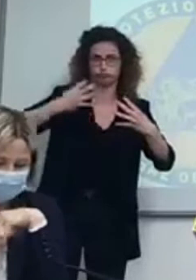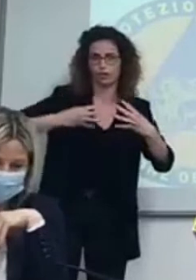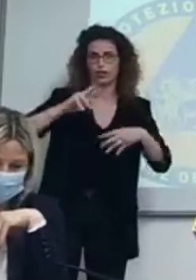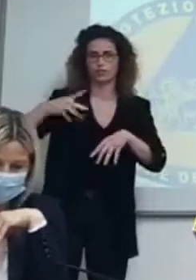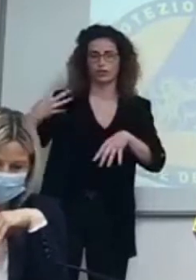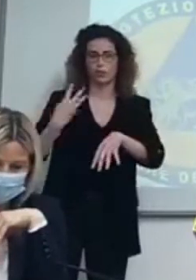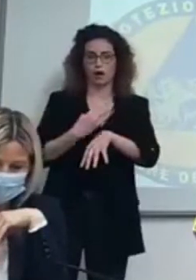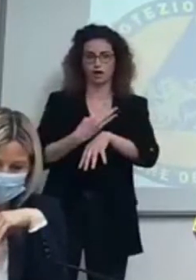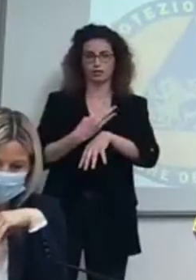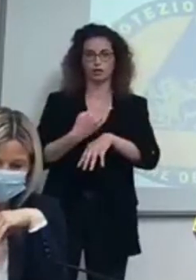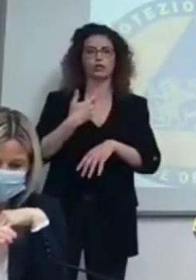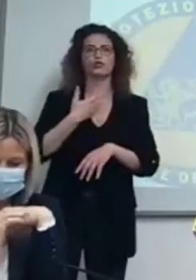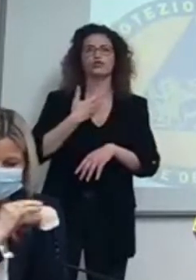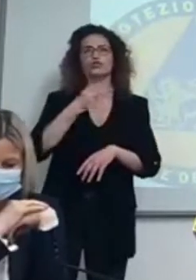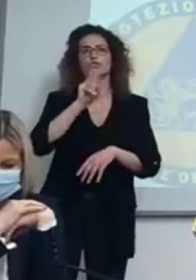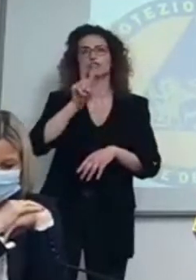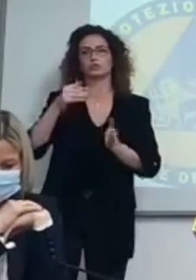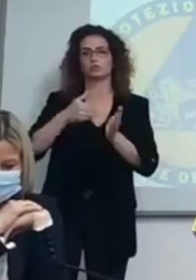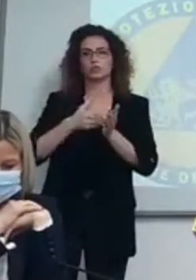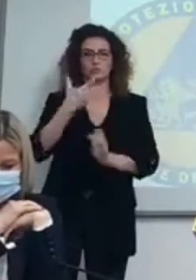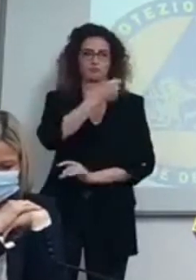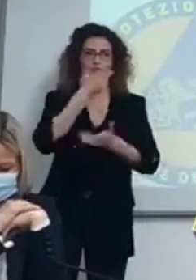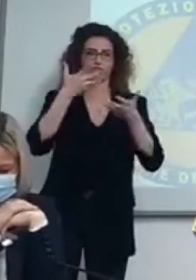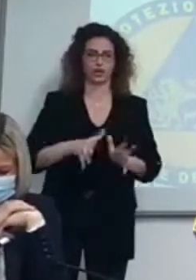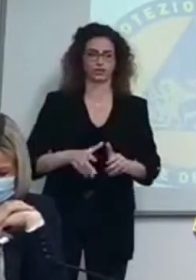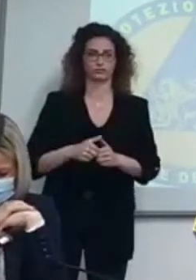ore abbiamo fatto 22.000 vaccini più o meno,